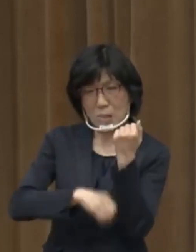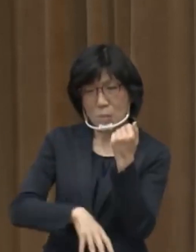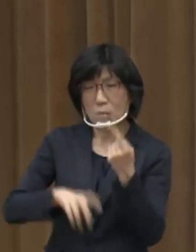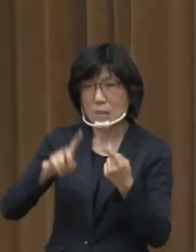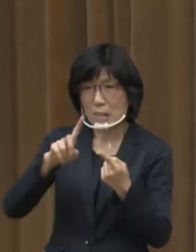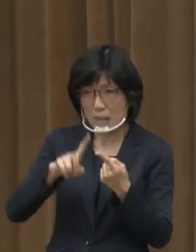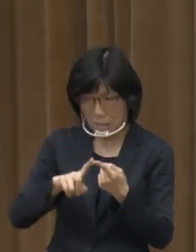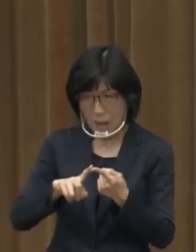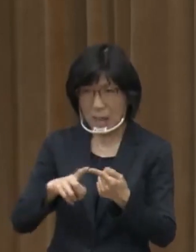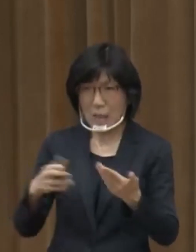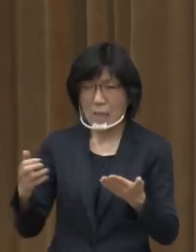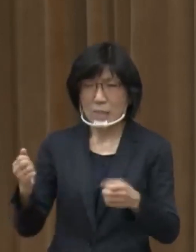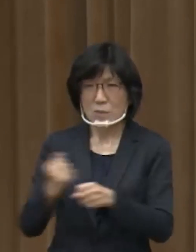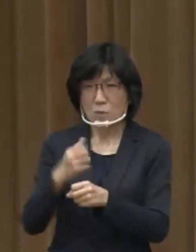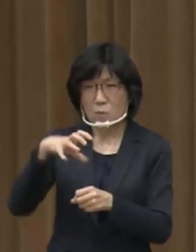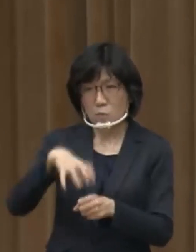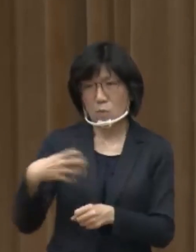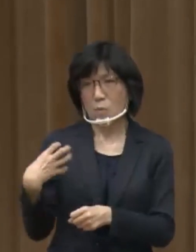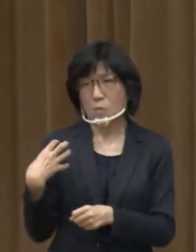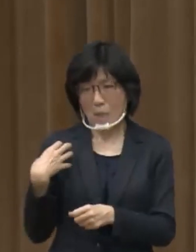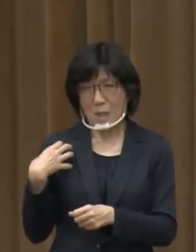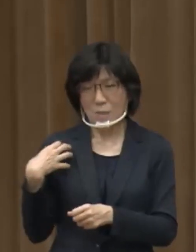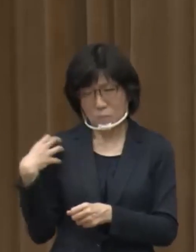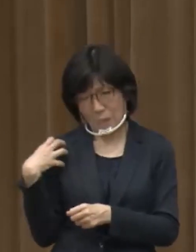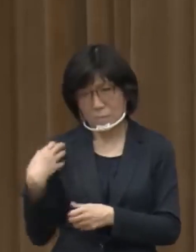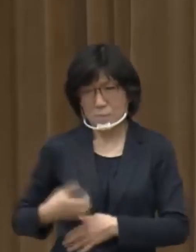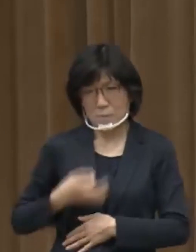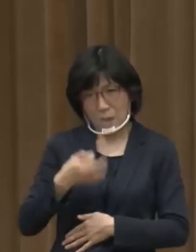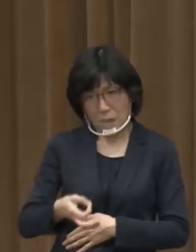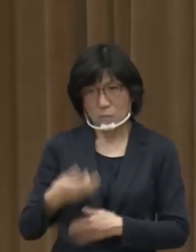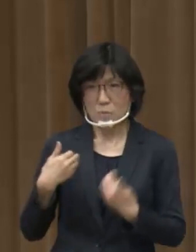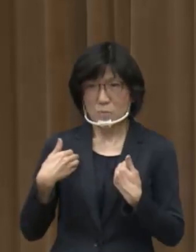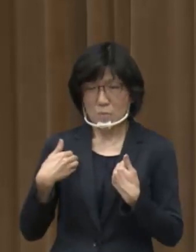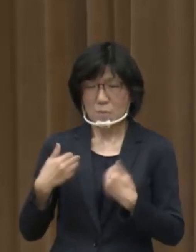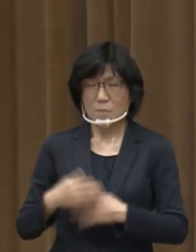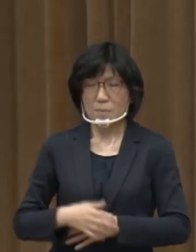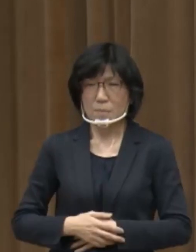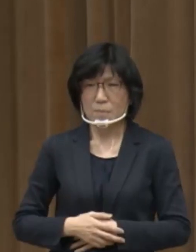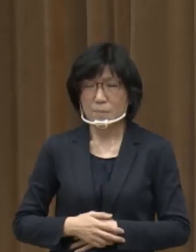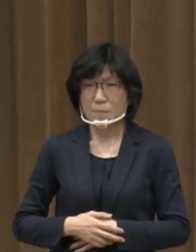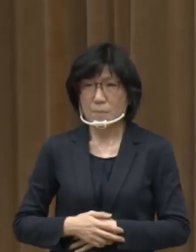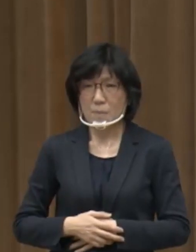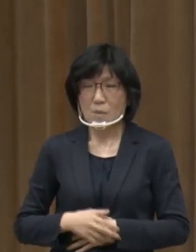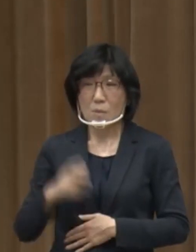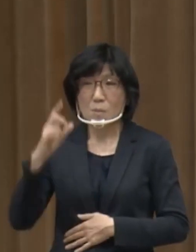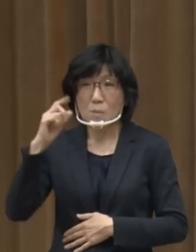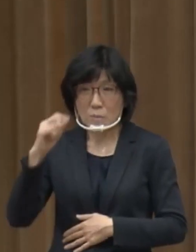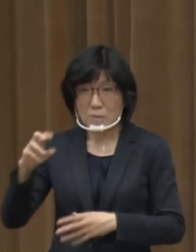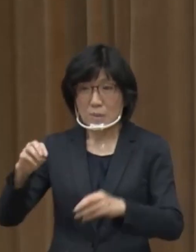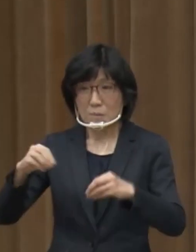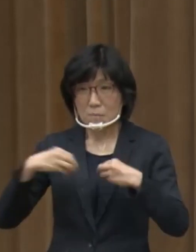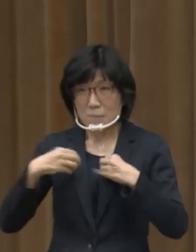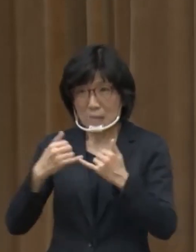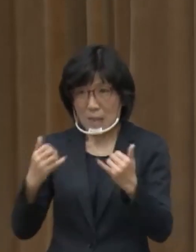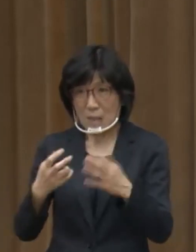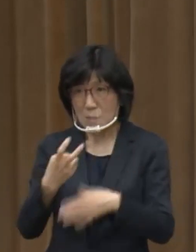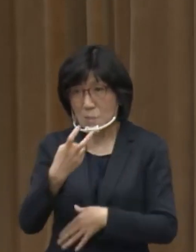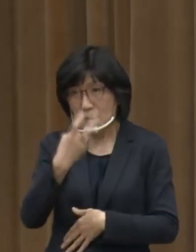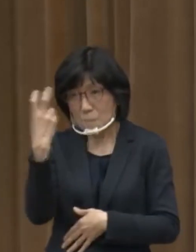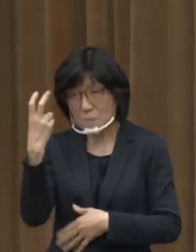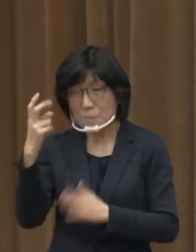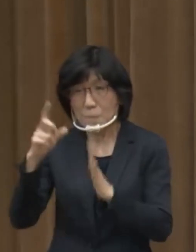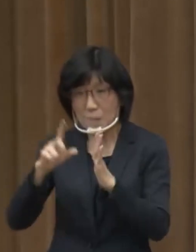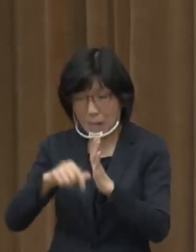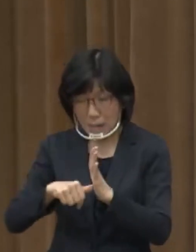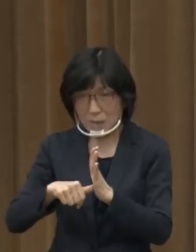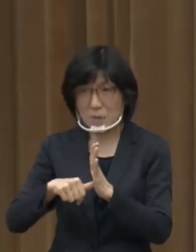所負担となります。医療機関を受診し陽性者が今度は発生した、この場合でありますけ